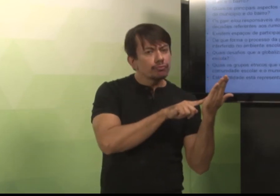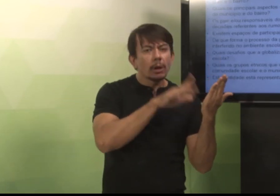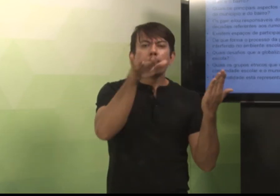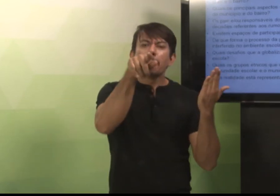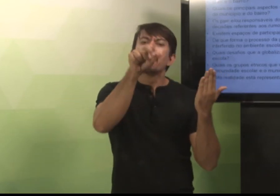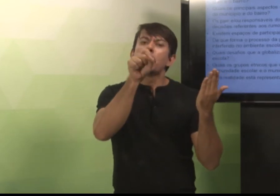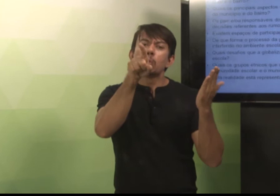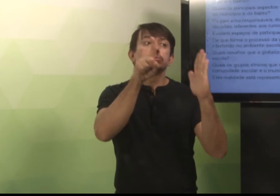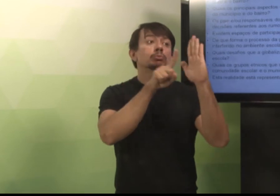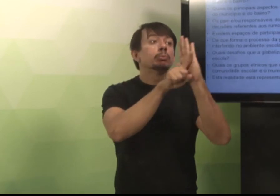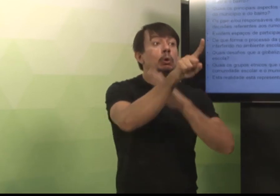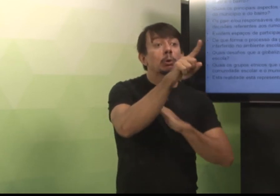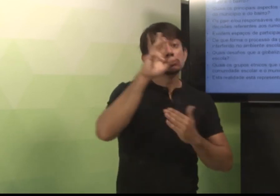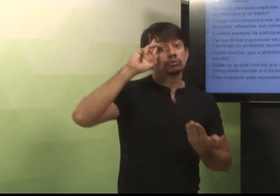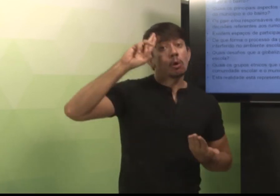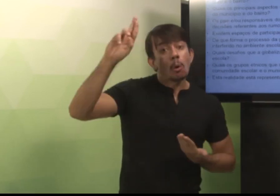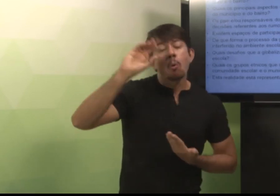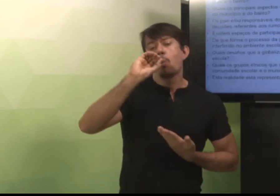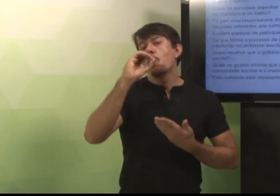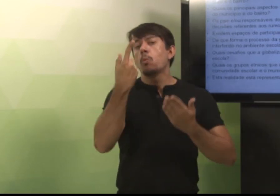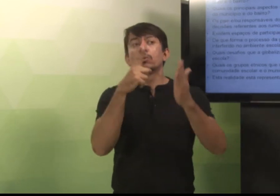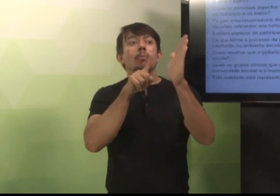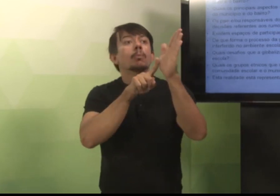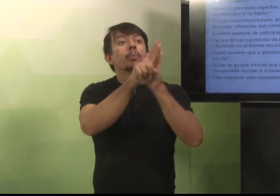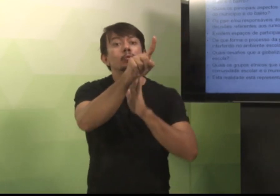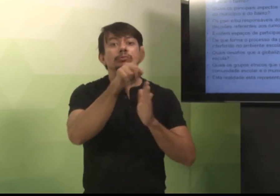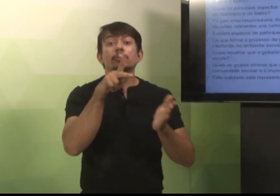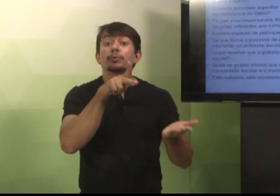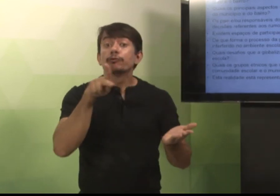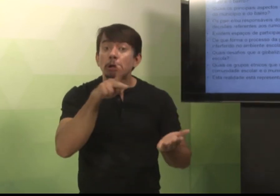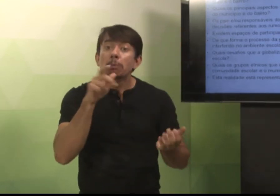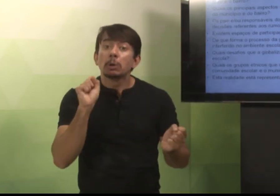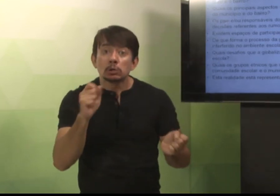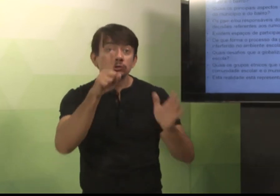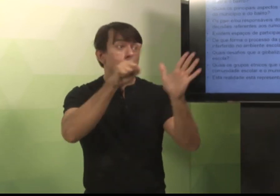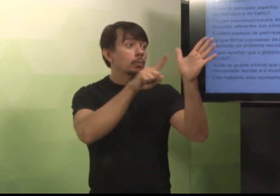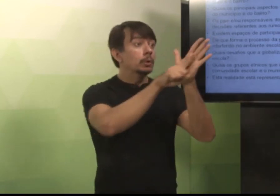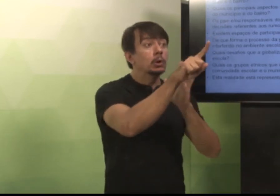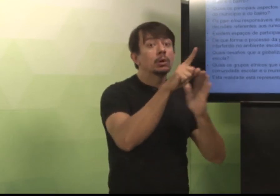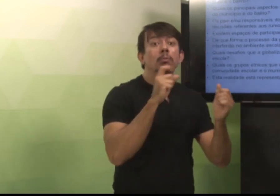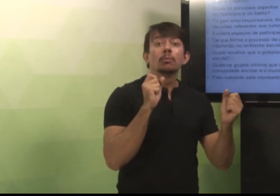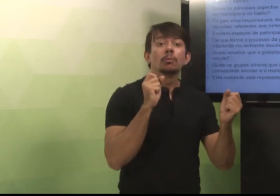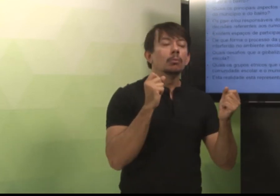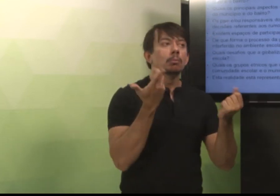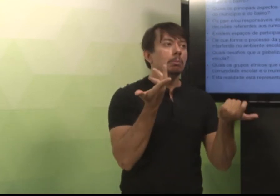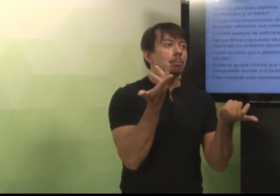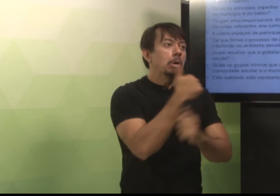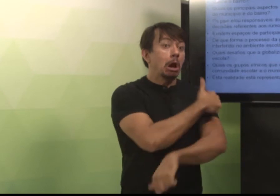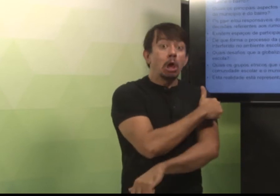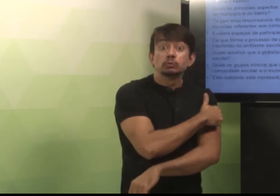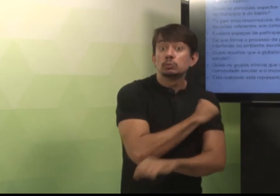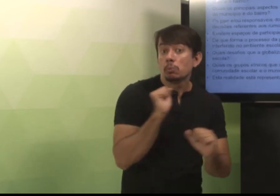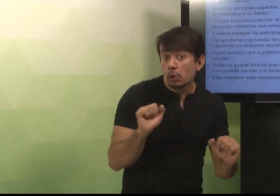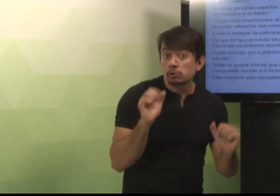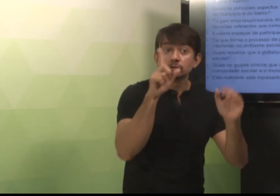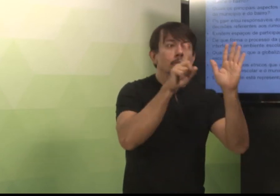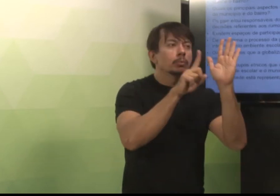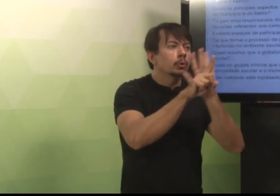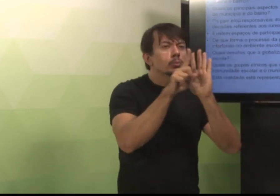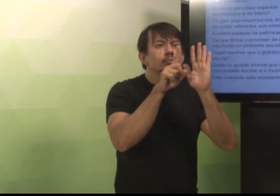escola para direcioná-los nas perguntas no contexto escolar, a respeito dos alunos. Você pode perguntar